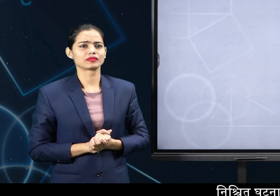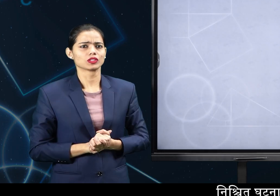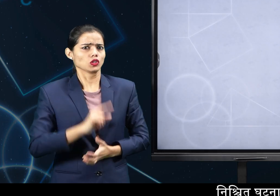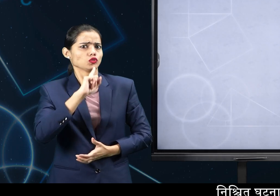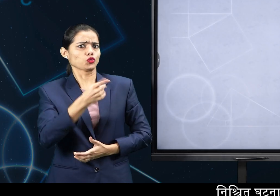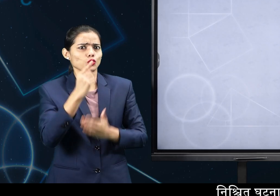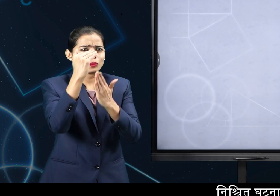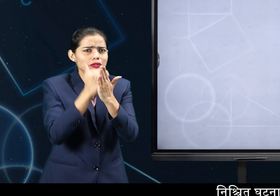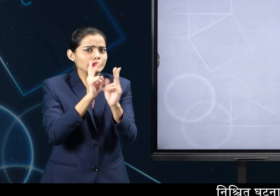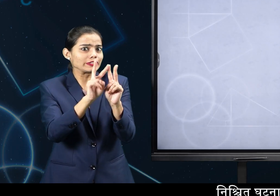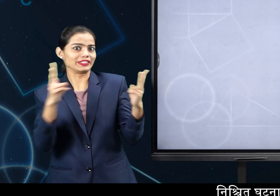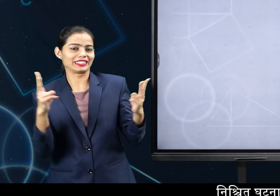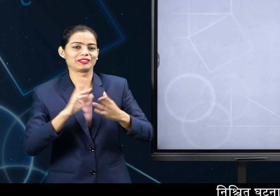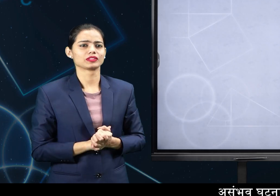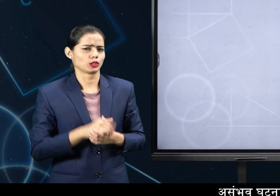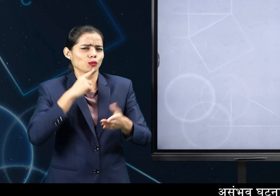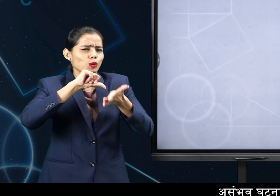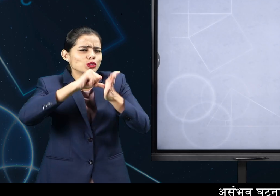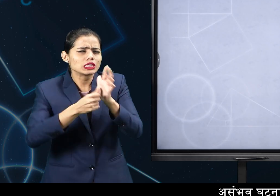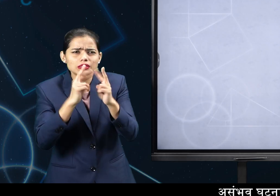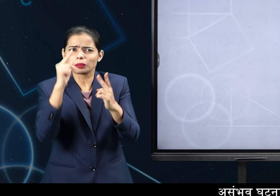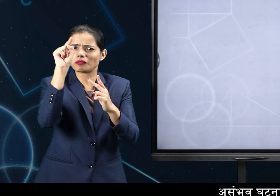निश्चित घटनाओं, असंभव घटनाएं।